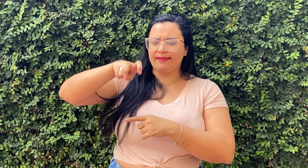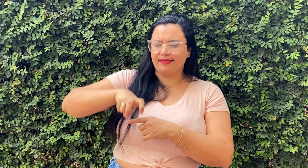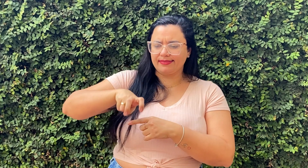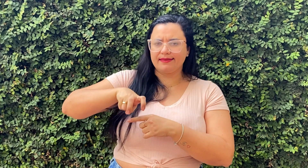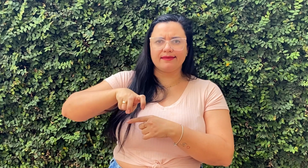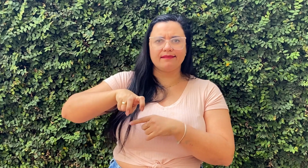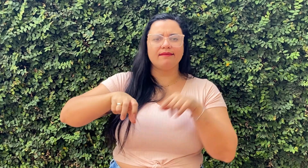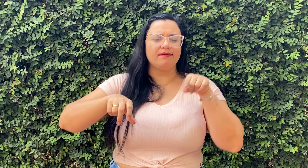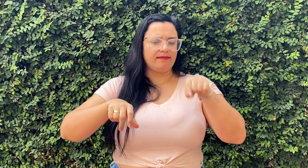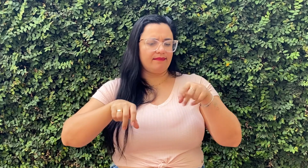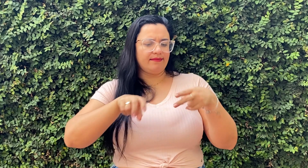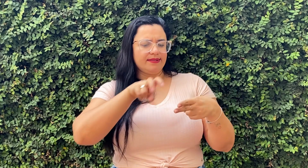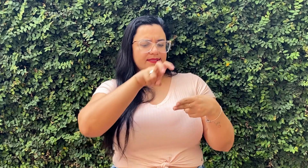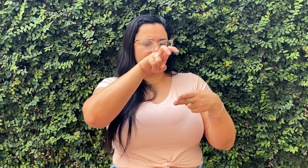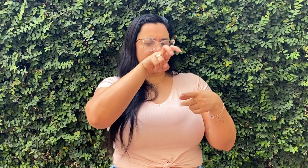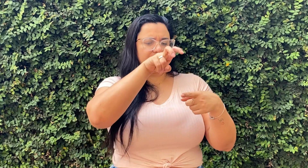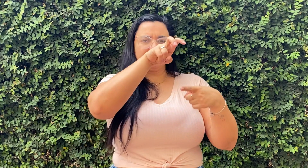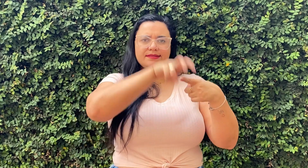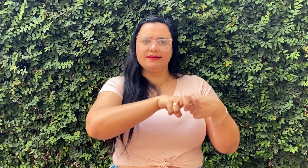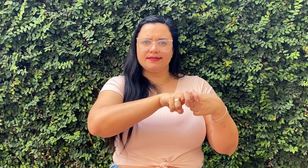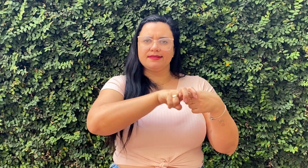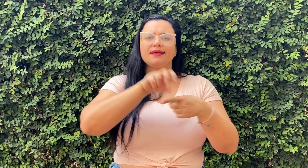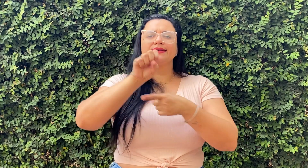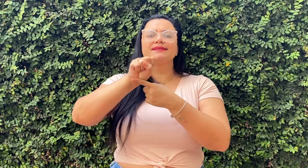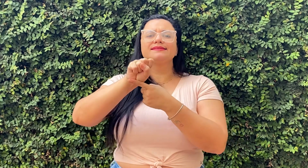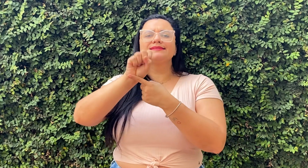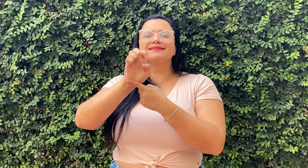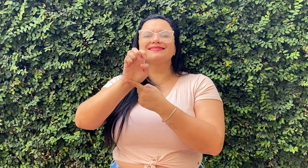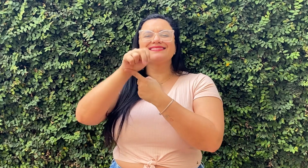configuração 5. Sentar, que é o verbo.